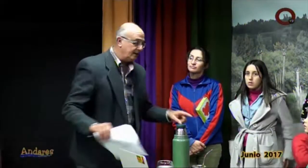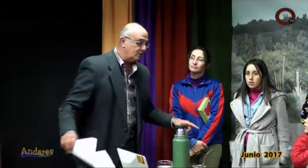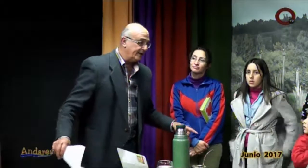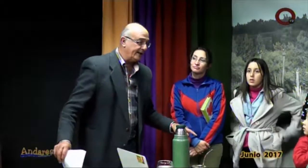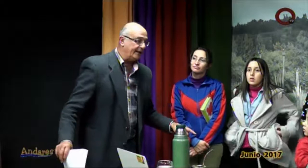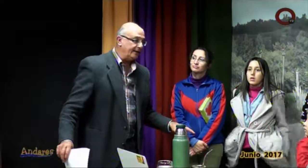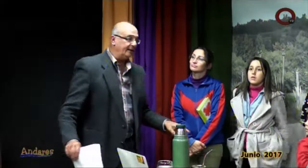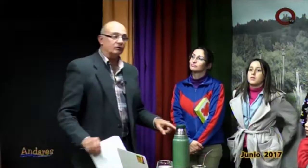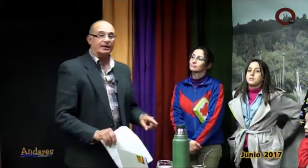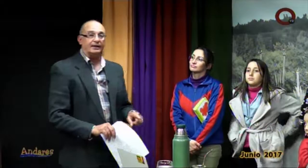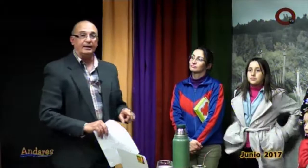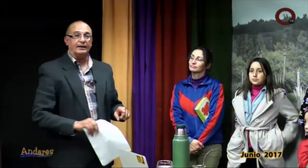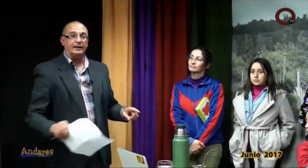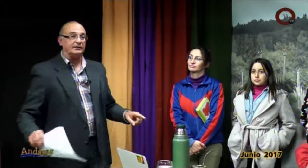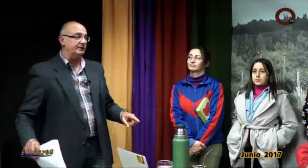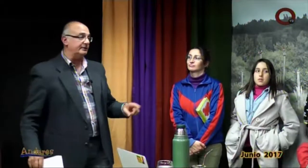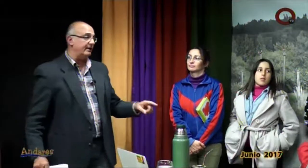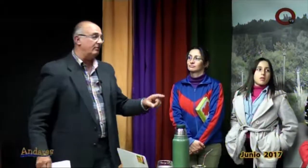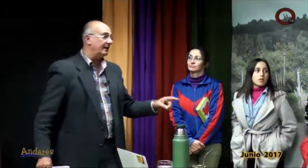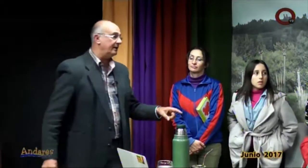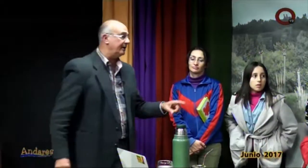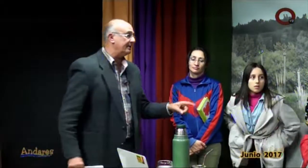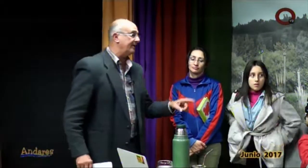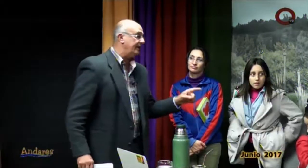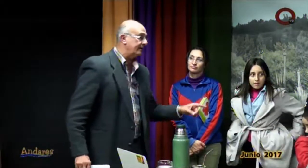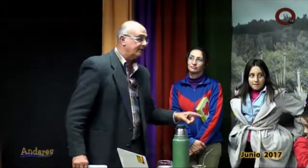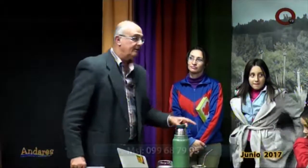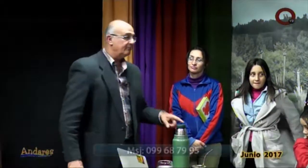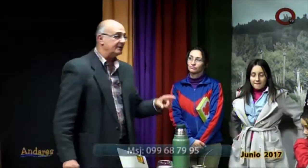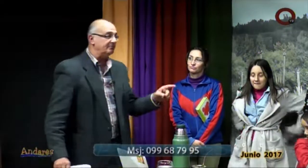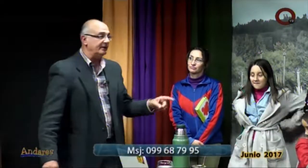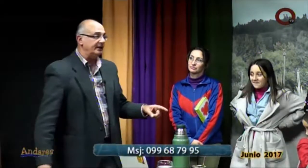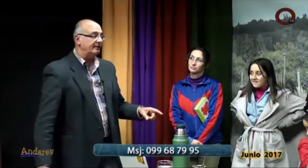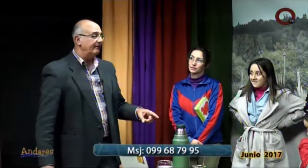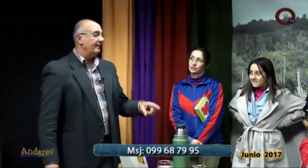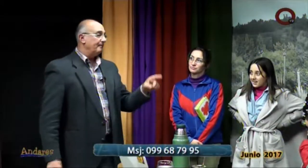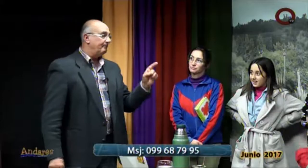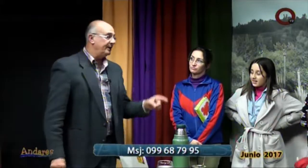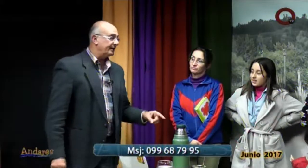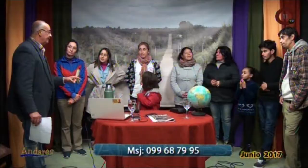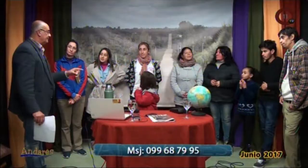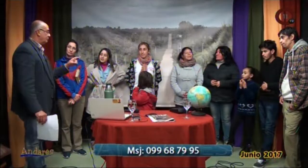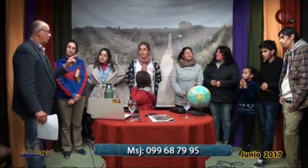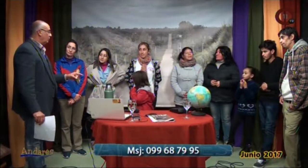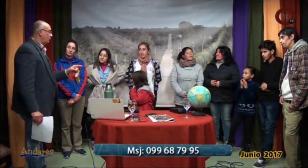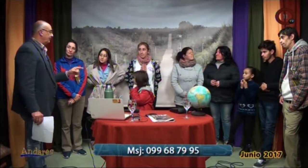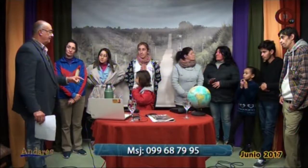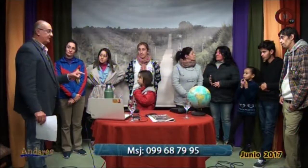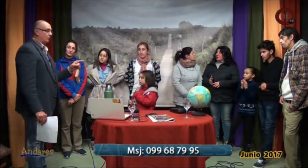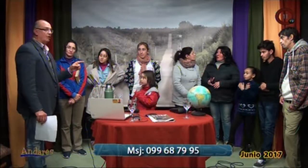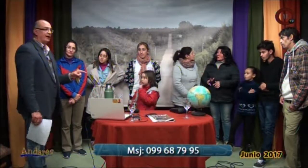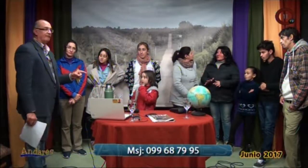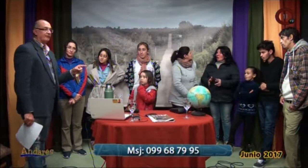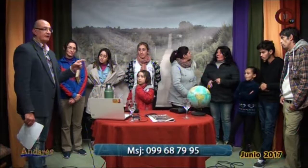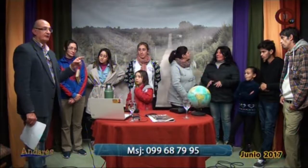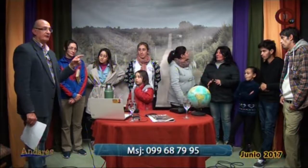Nadie cobra nada Ahí O sea que Es gratis Lleve termo mate Y vaya a aprender Vaya a aprender Viernes Todos los viernes